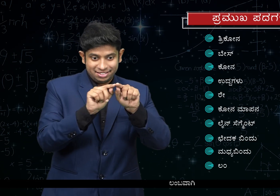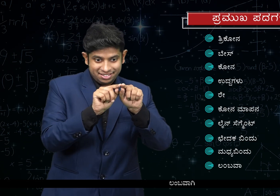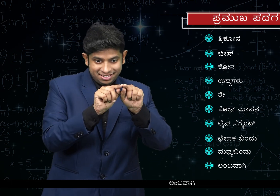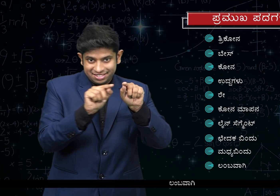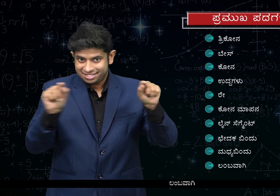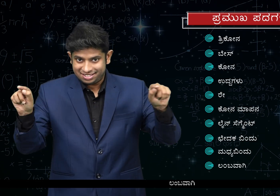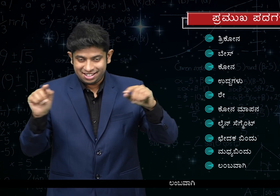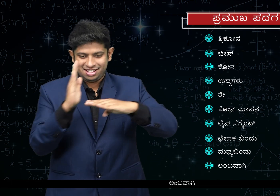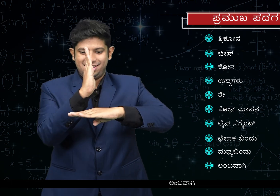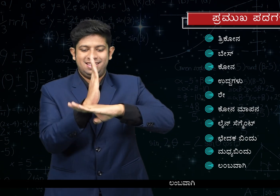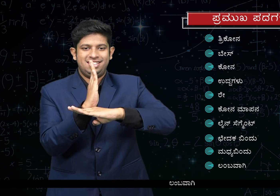ಲಂಬವಾಗಿ.